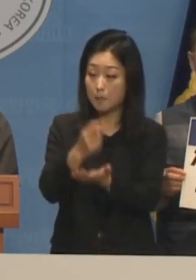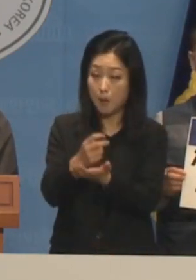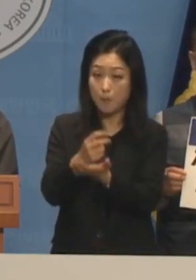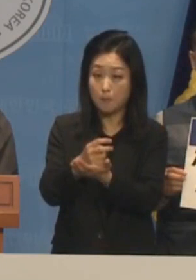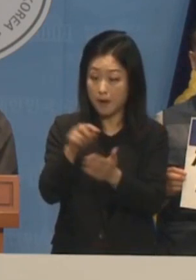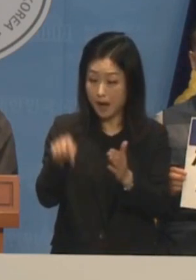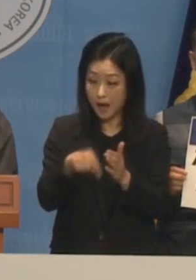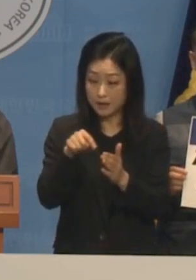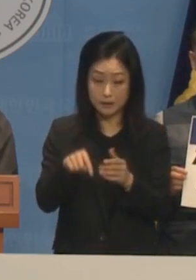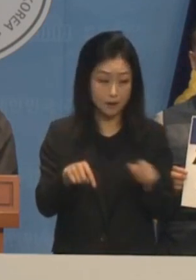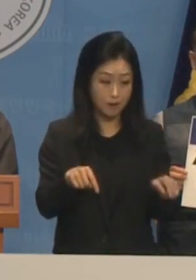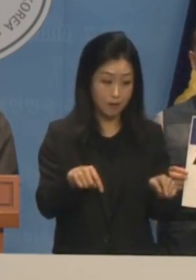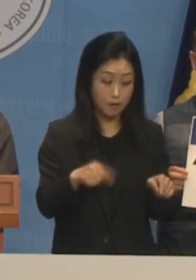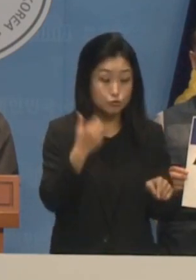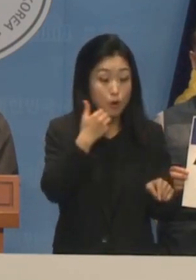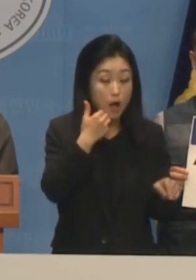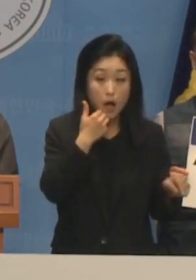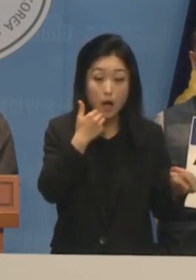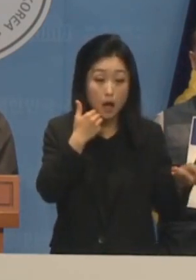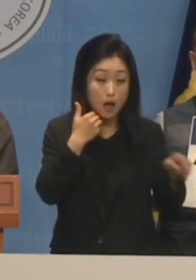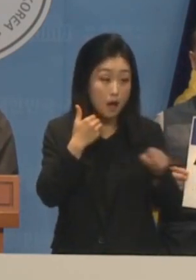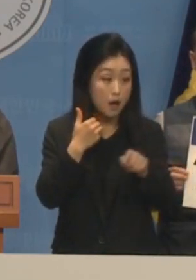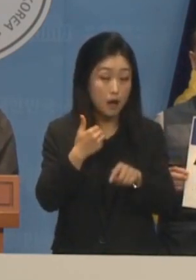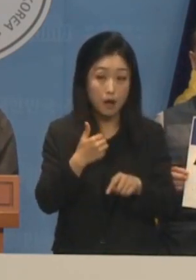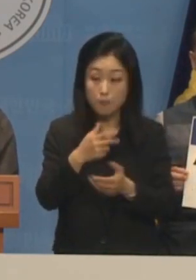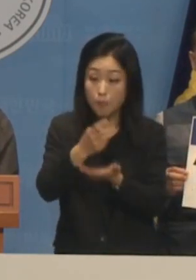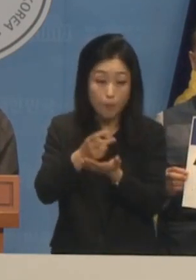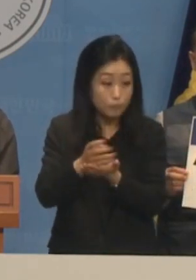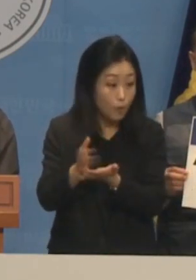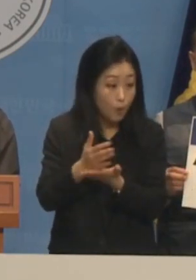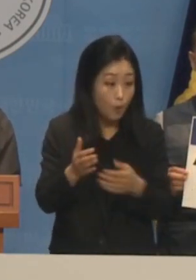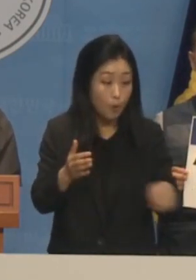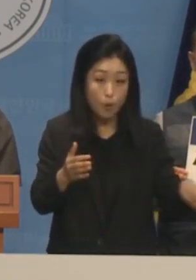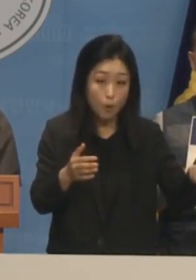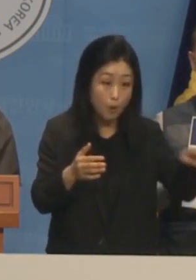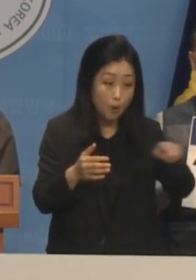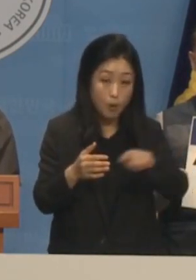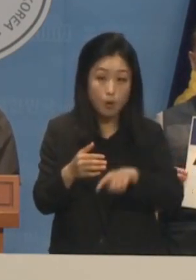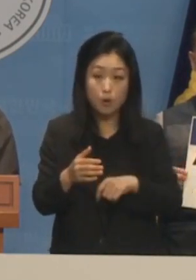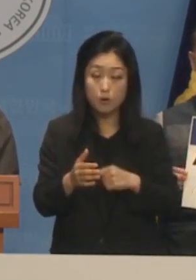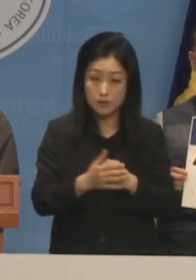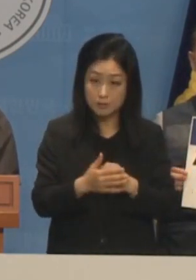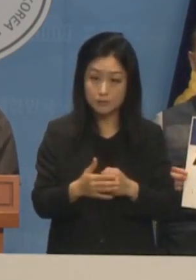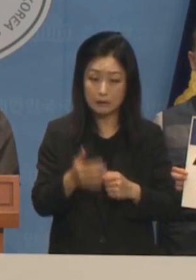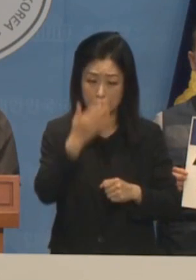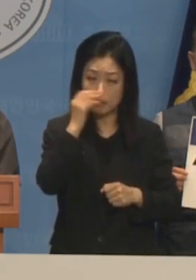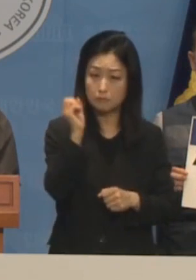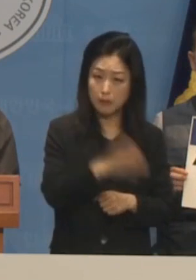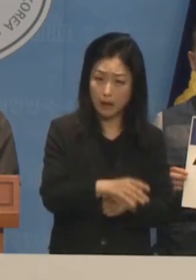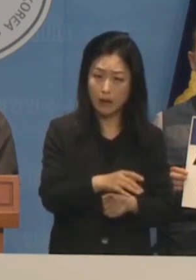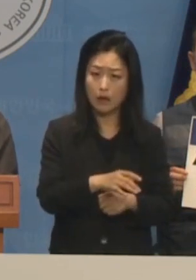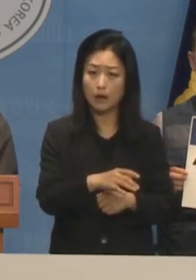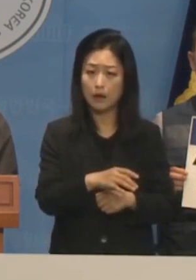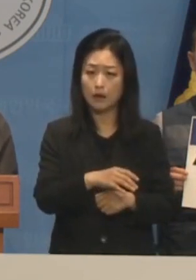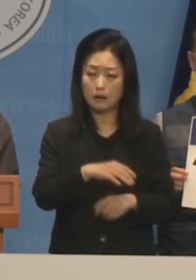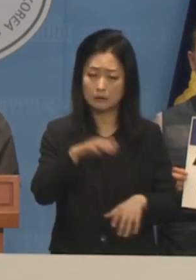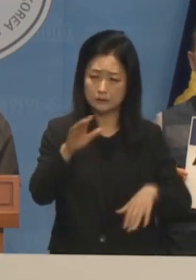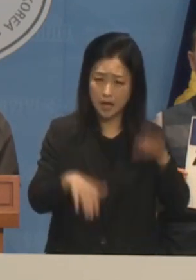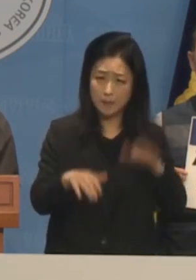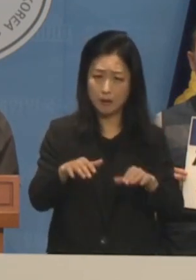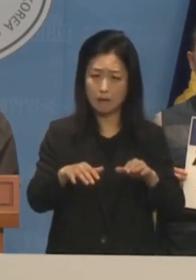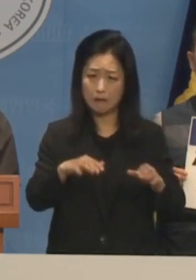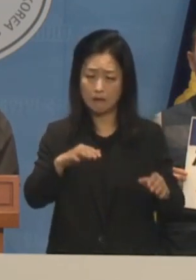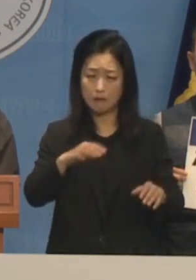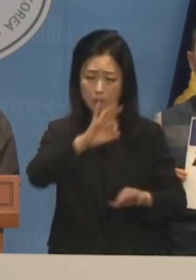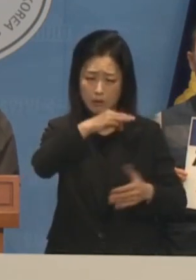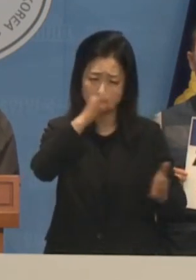없는 말 그대로 유령과도 같은 존재입니다. 그러다 보니 각종 처우에서 차별과